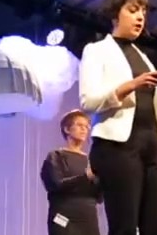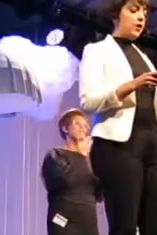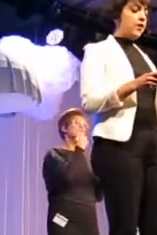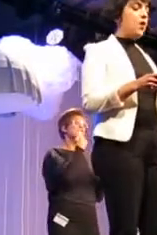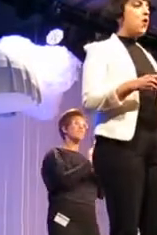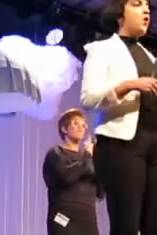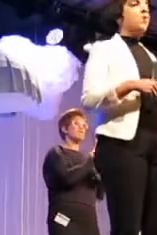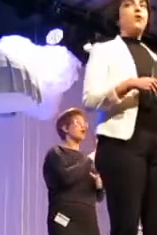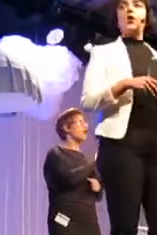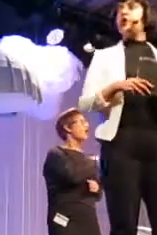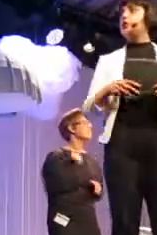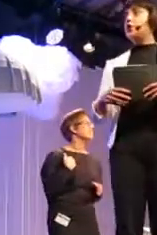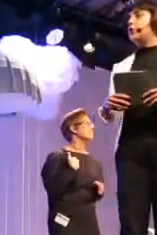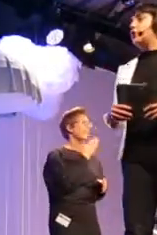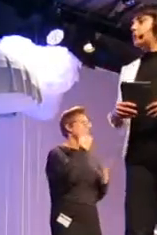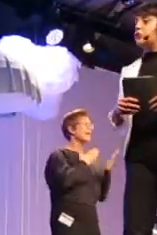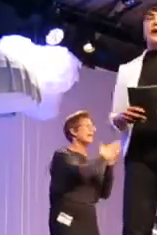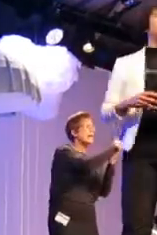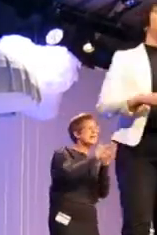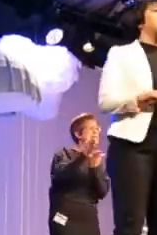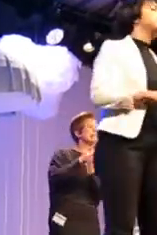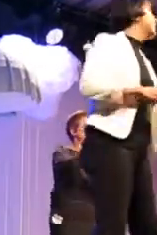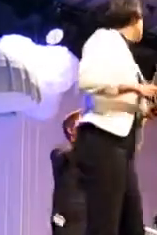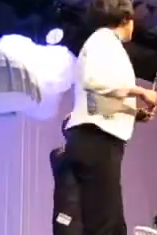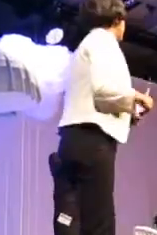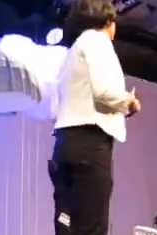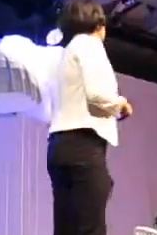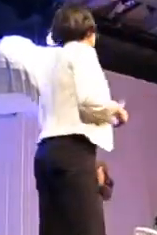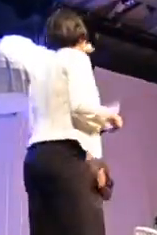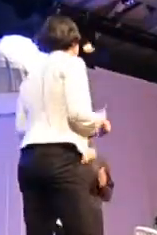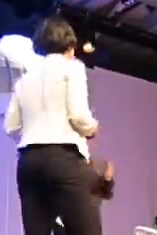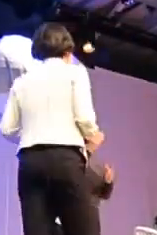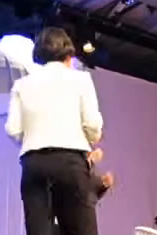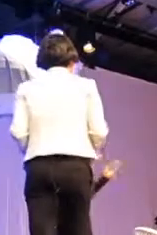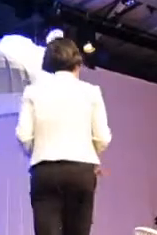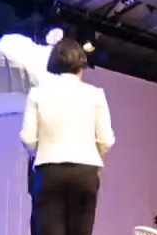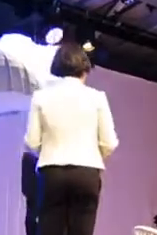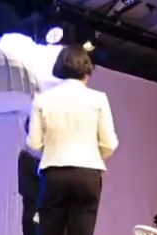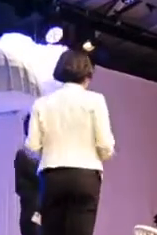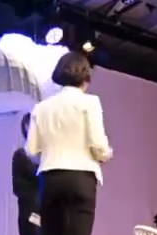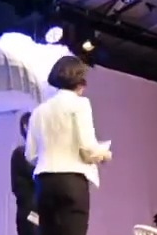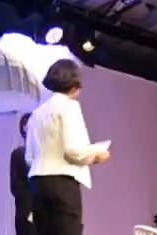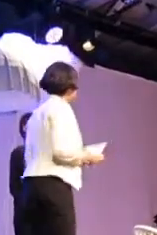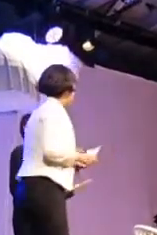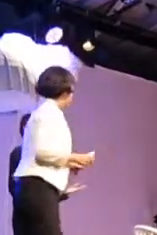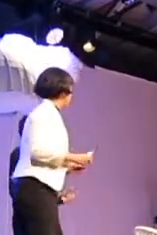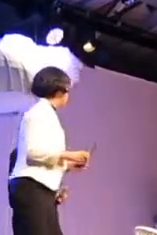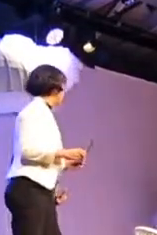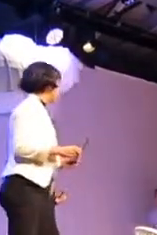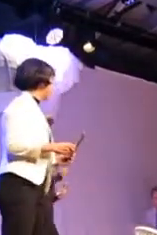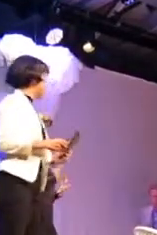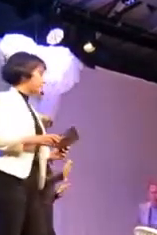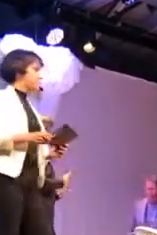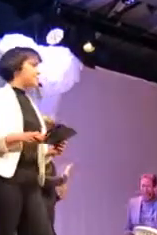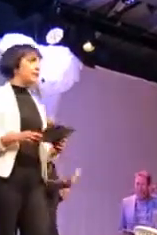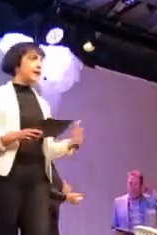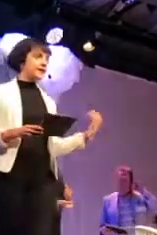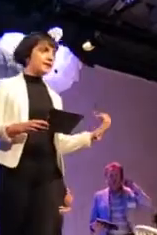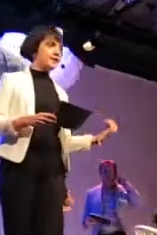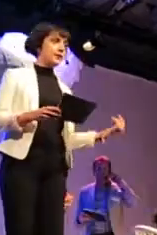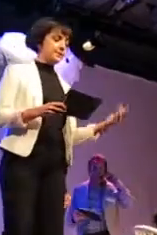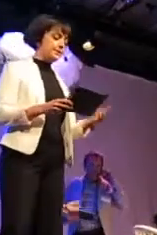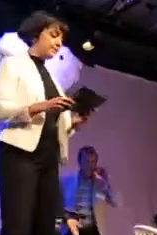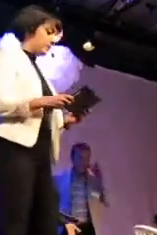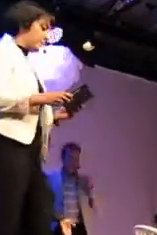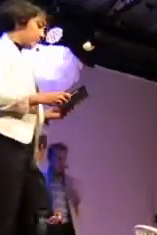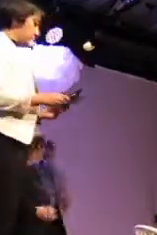behöver företagen? Och vad gör de själva? Svante, du ska få presentera upp våra kära gäster. Just det! Nu